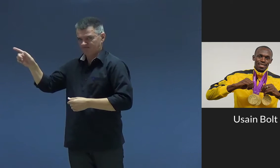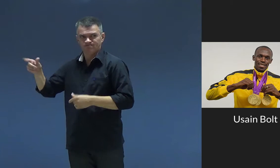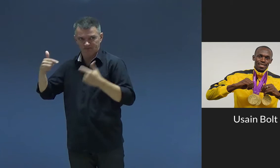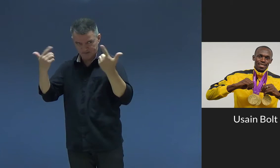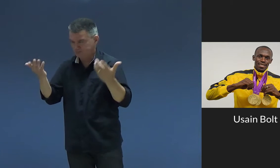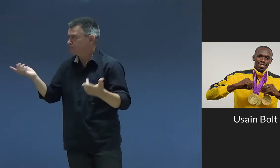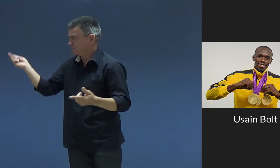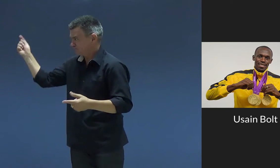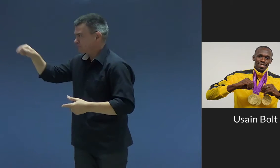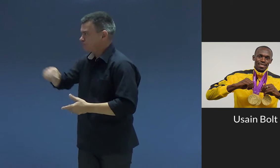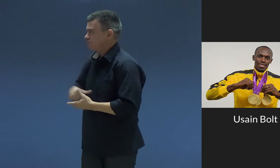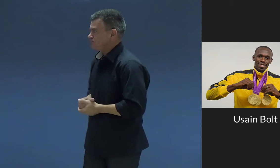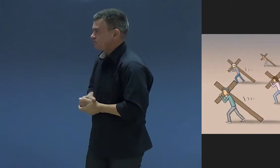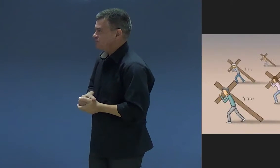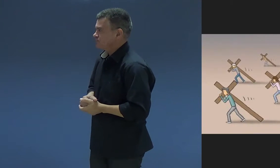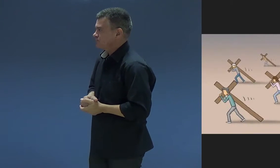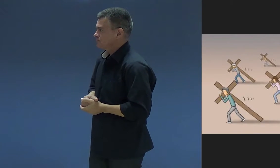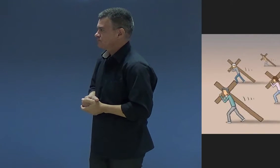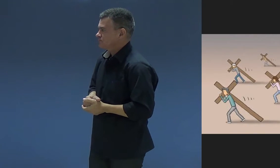para fazer os treinos, não é verdade?